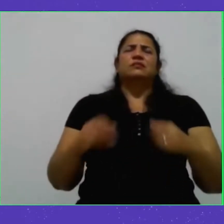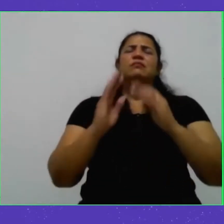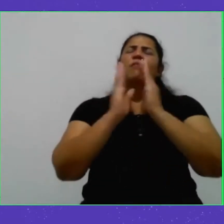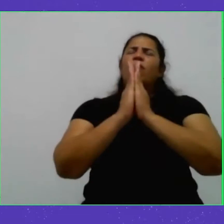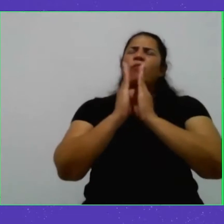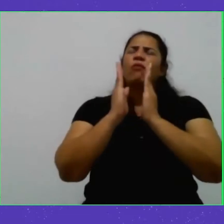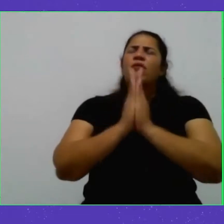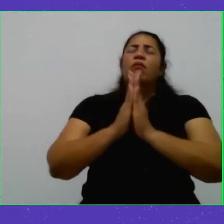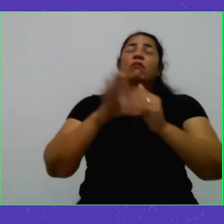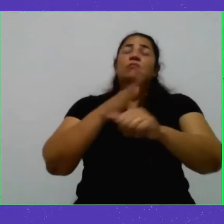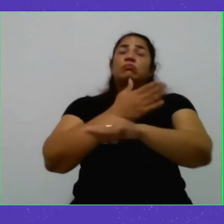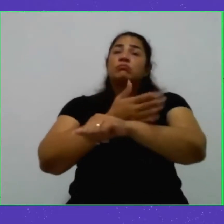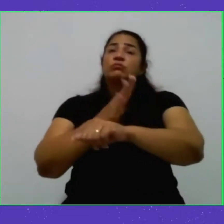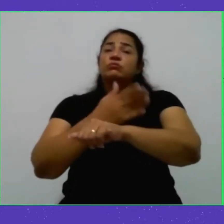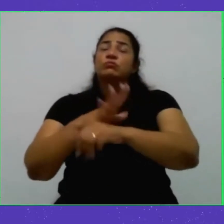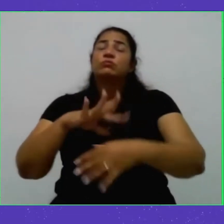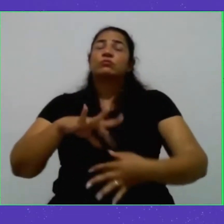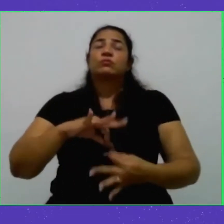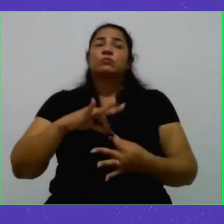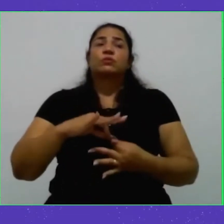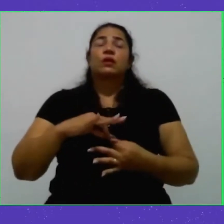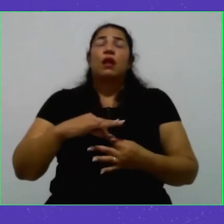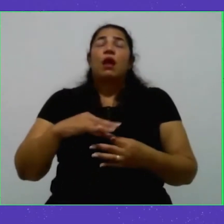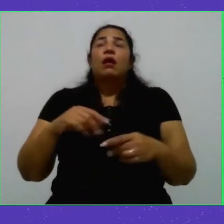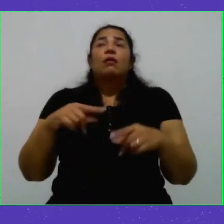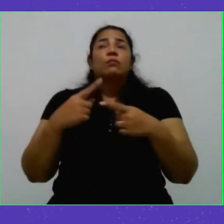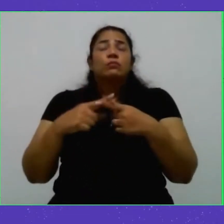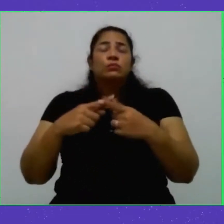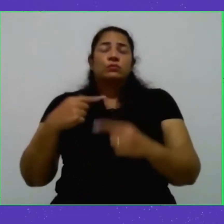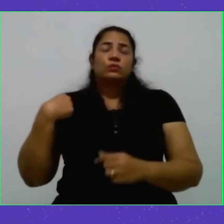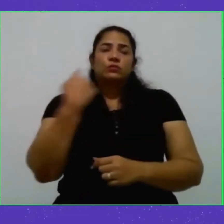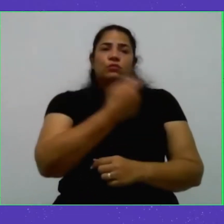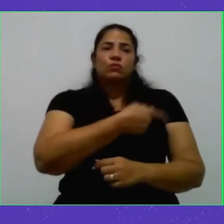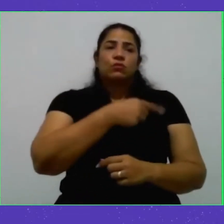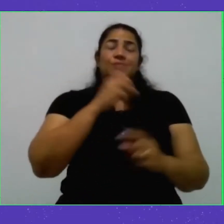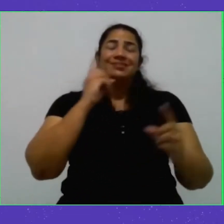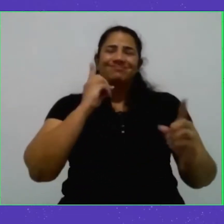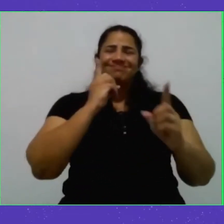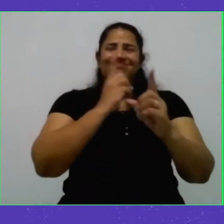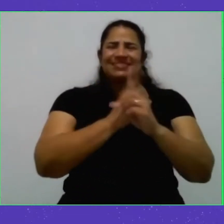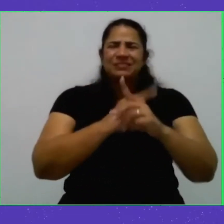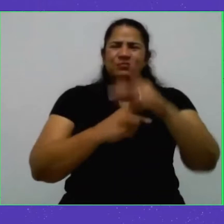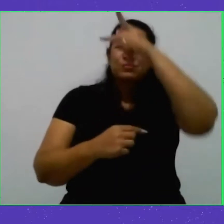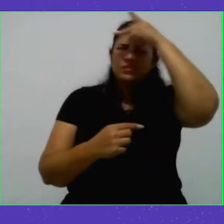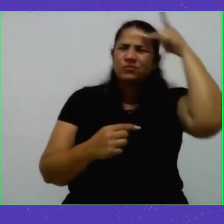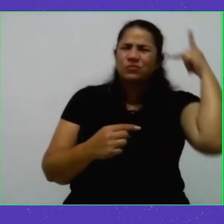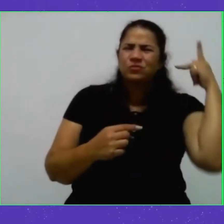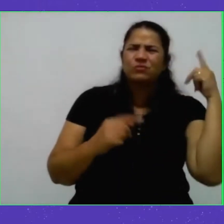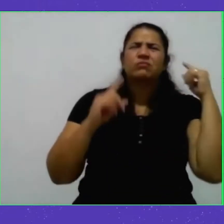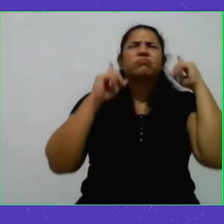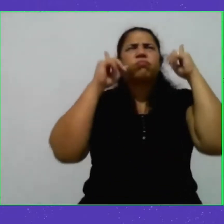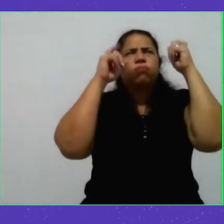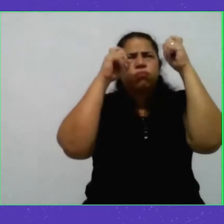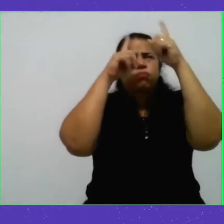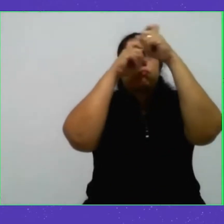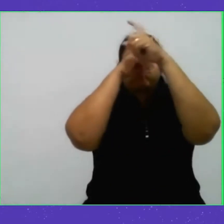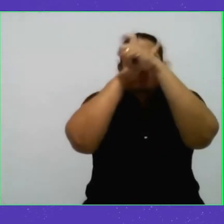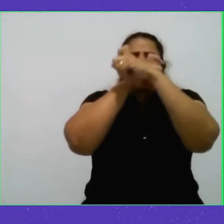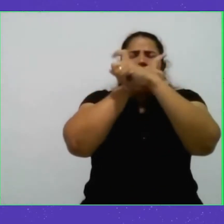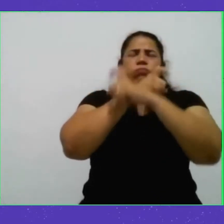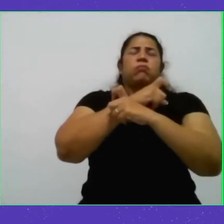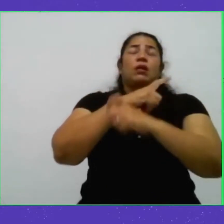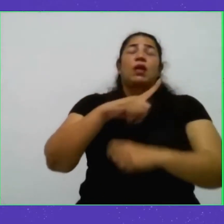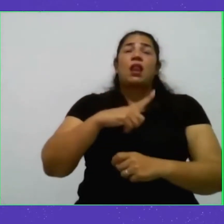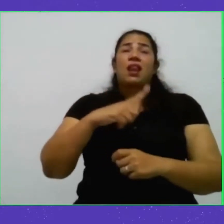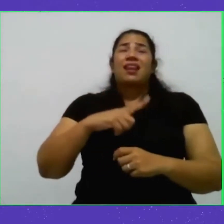com pessoas que têm muitas dificuldades, diversas necessidades, uma variedade de